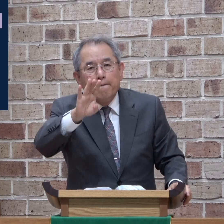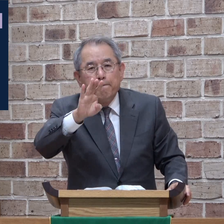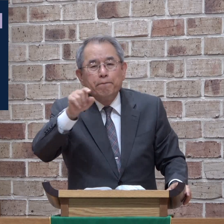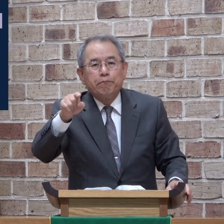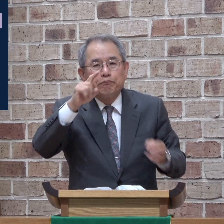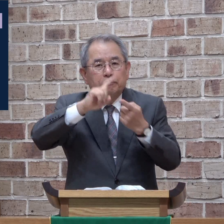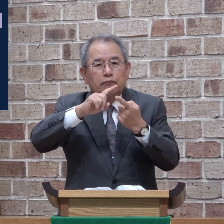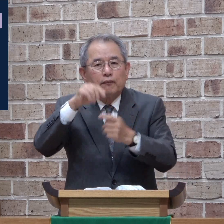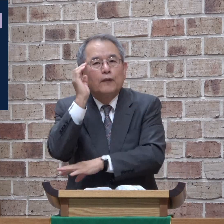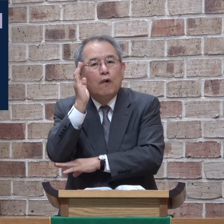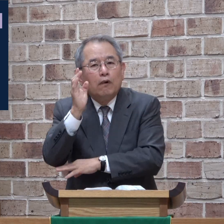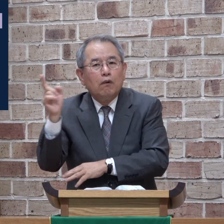등장하는 라합,